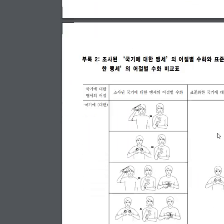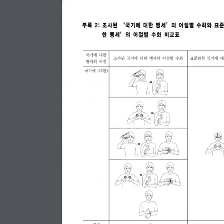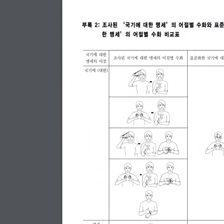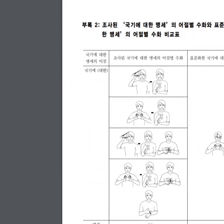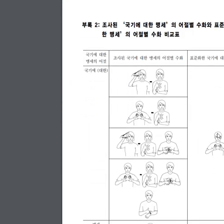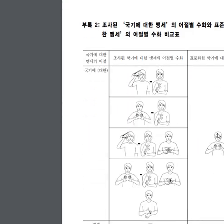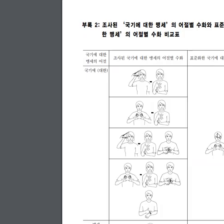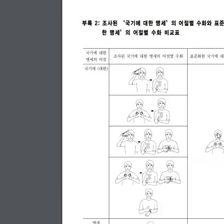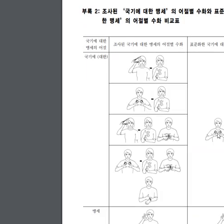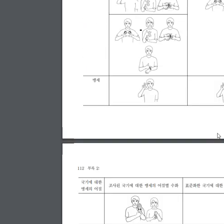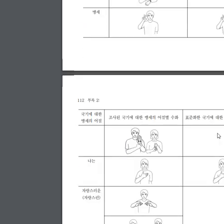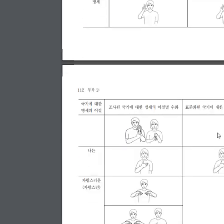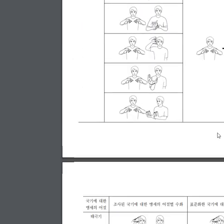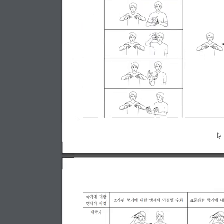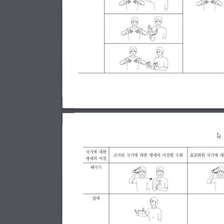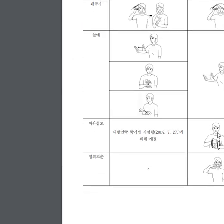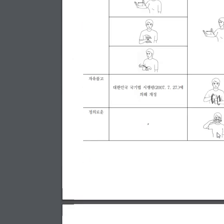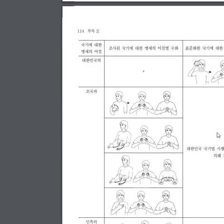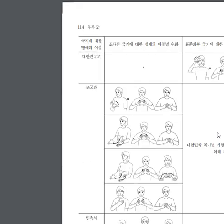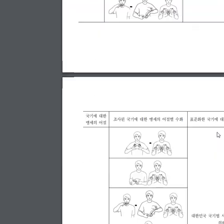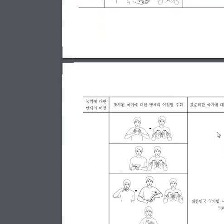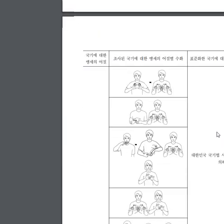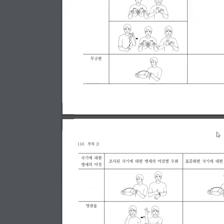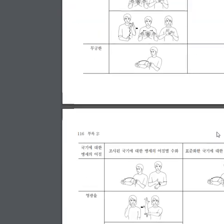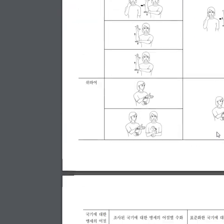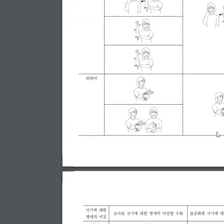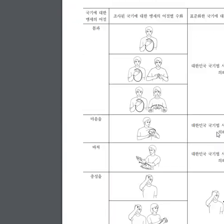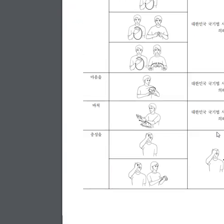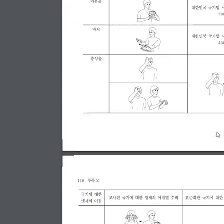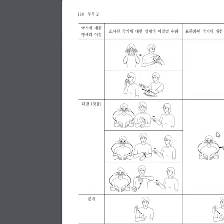결정을 하신 거지. 뭐 국기에 대한 경례도 그렇고.